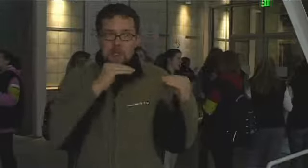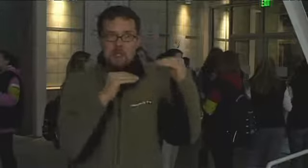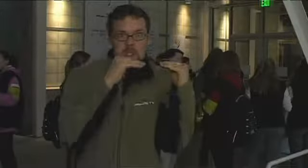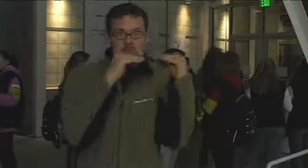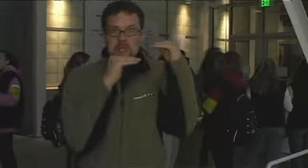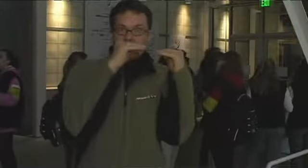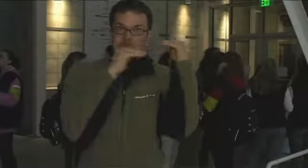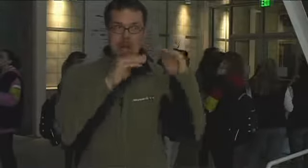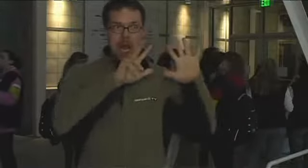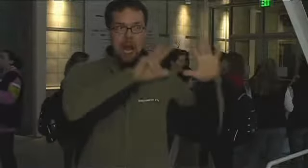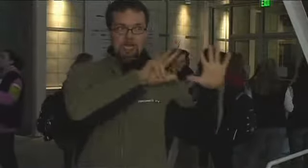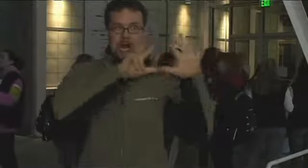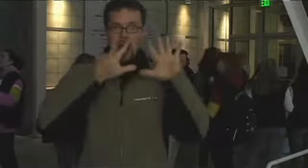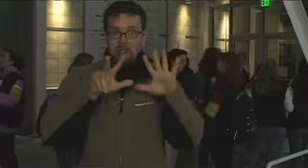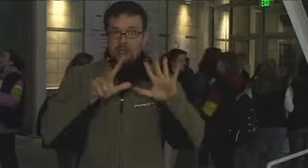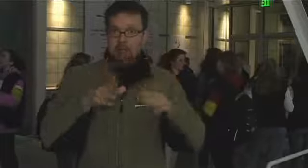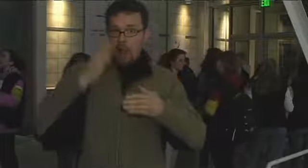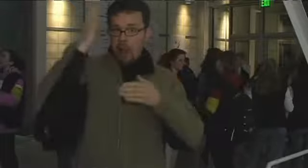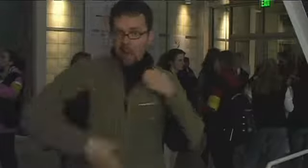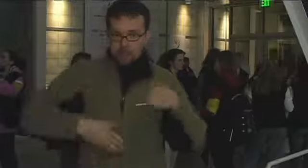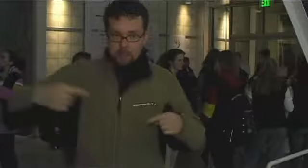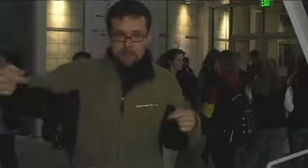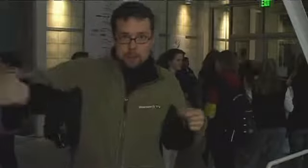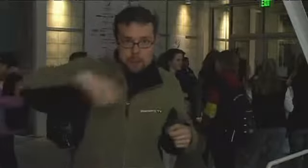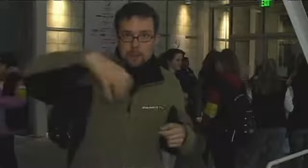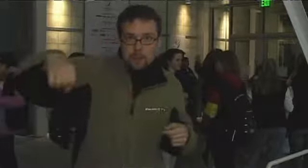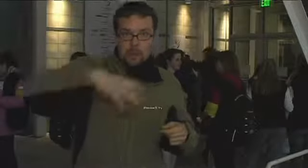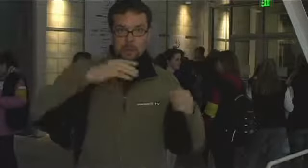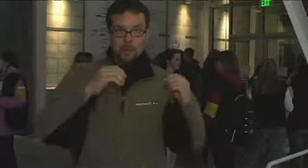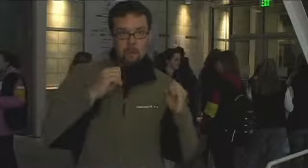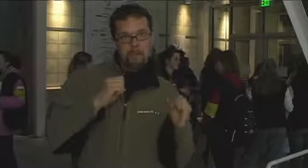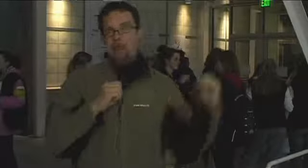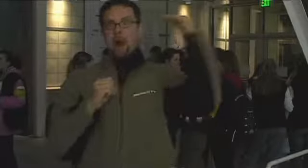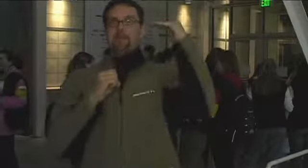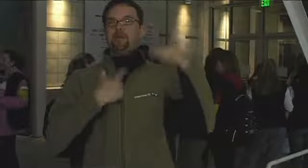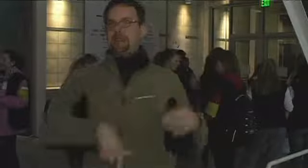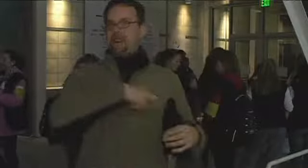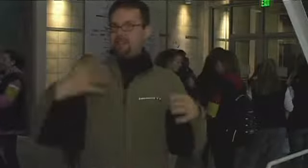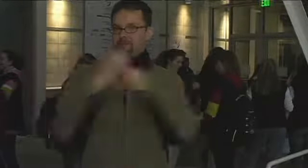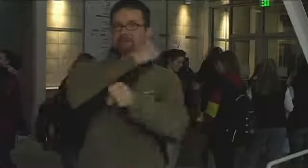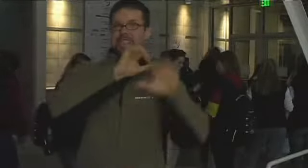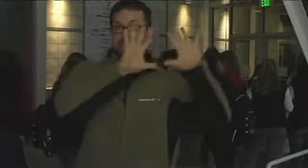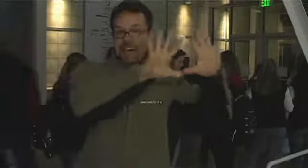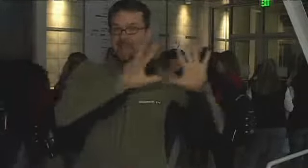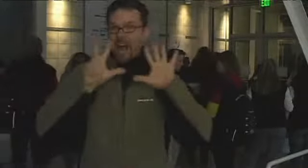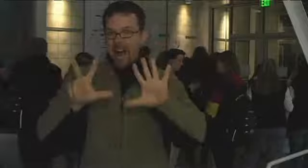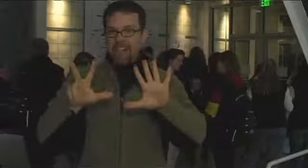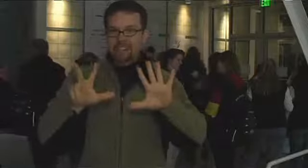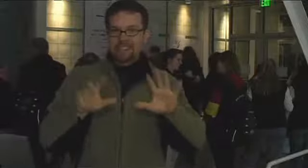die USA, das war ebenfalls sehr, sehr spannend. Zuerst mit 8-8 und dann gab es ein letztes Spiel, sodass schlussendlich die